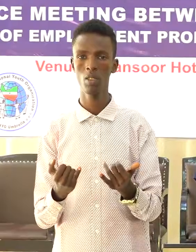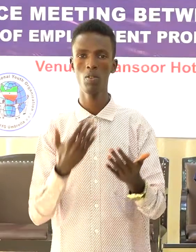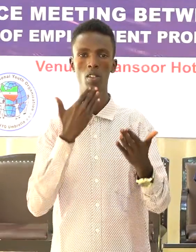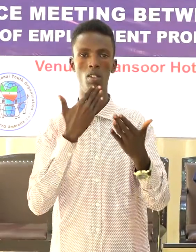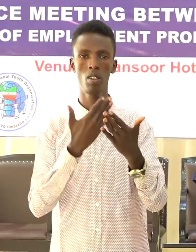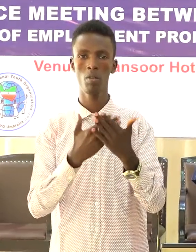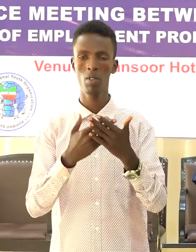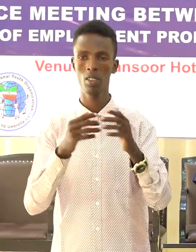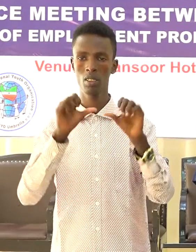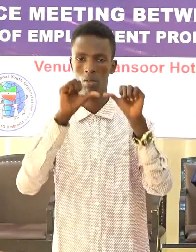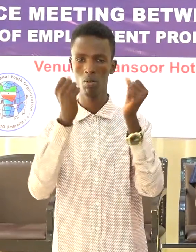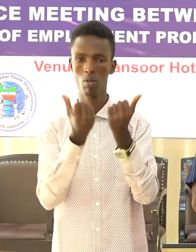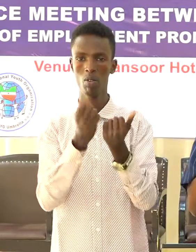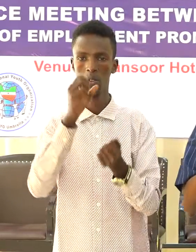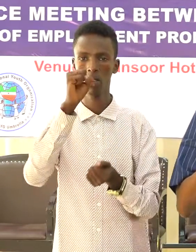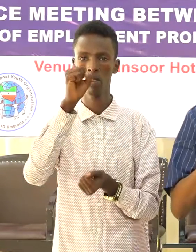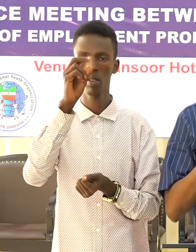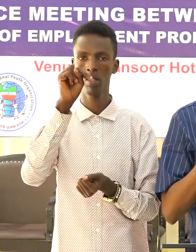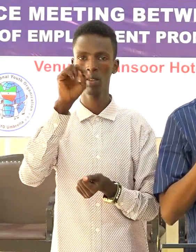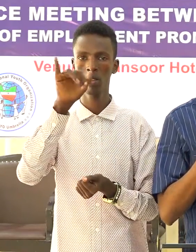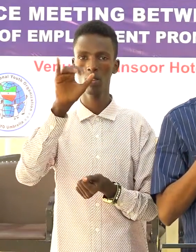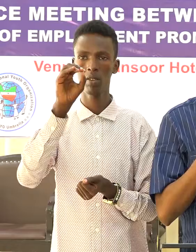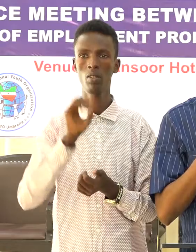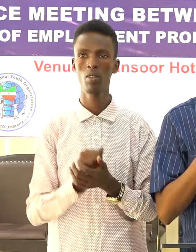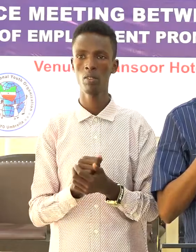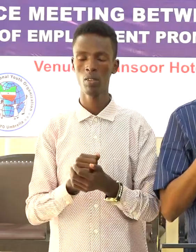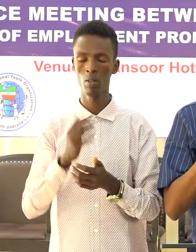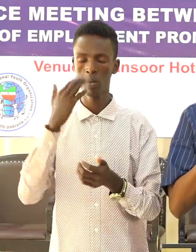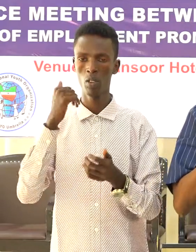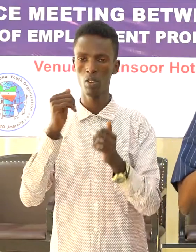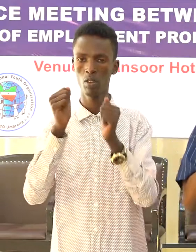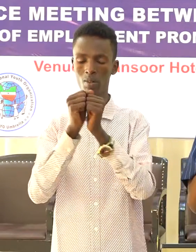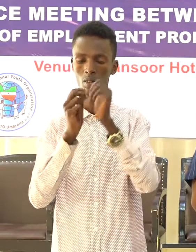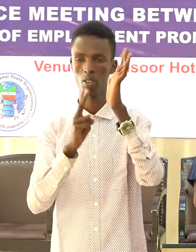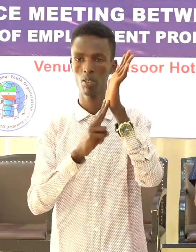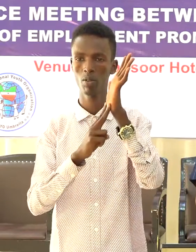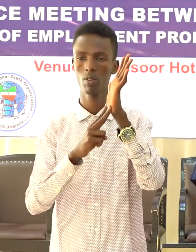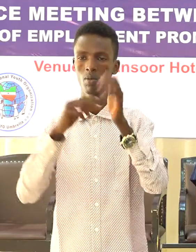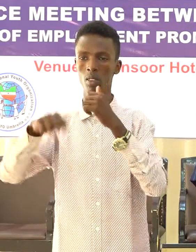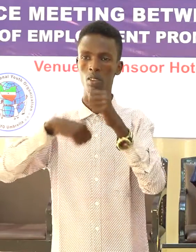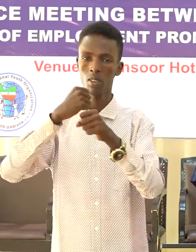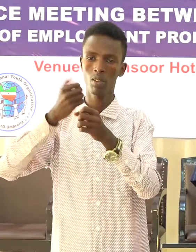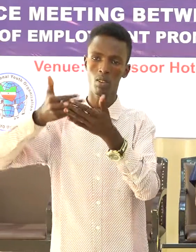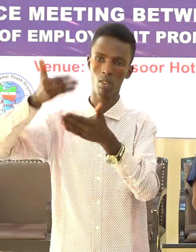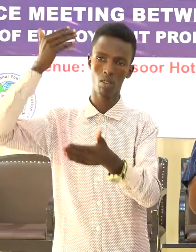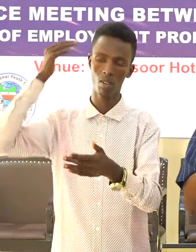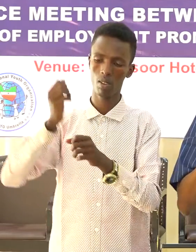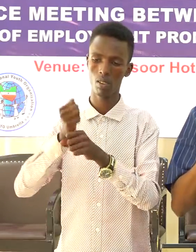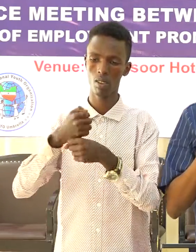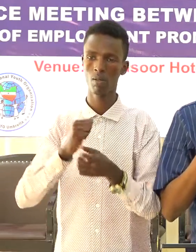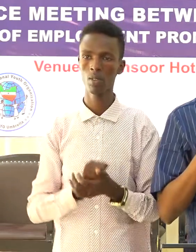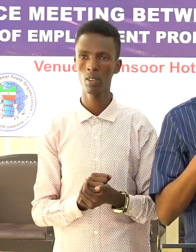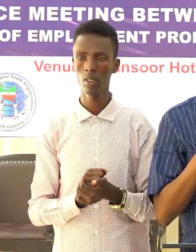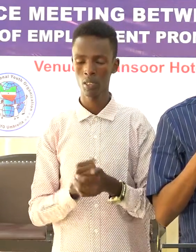runtii 17 sano kadib ujeedooyinkii waqtiga loo aasaasay weli ku taagan